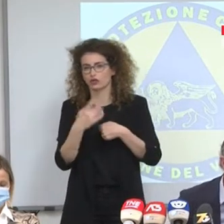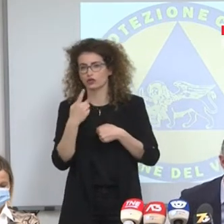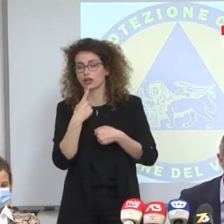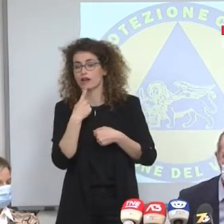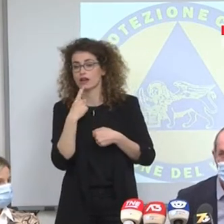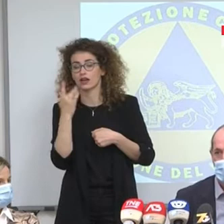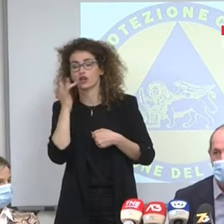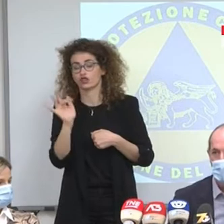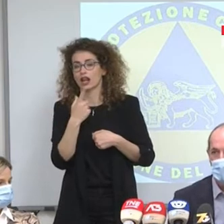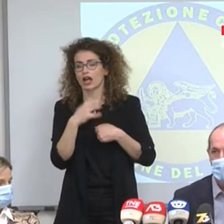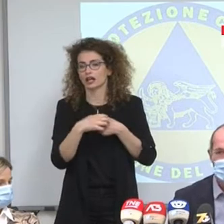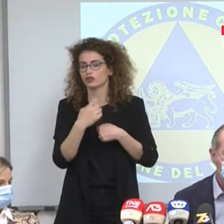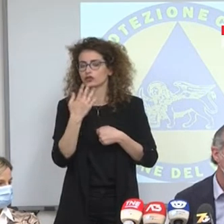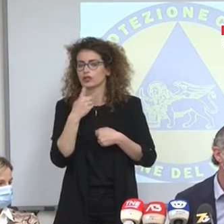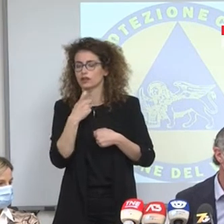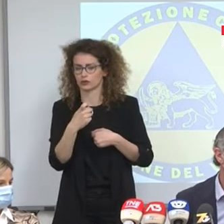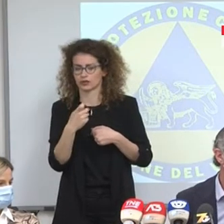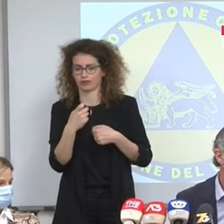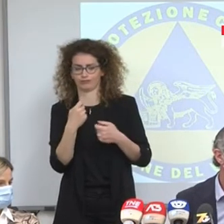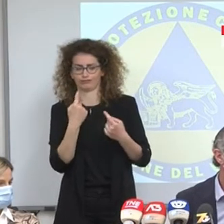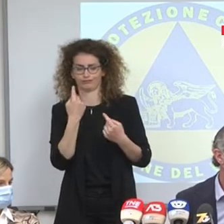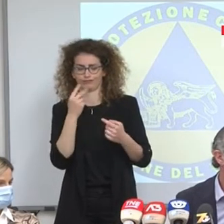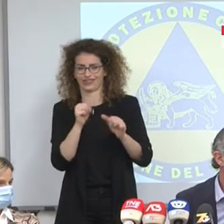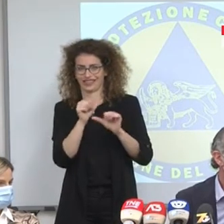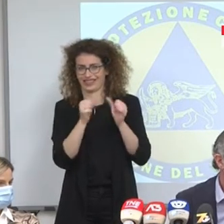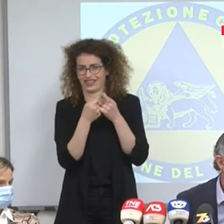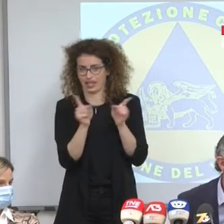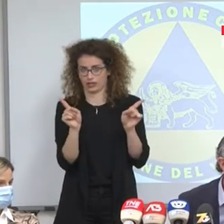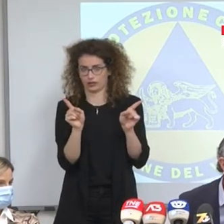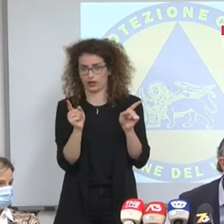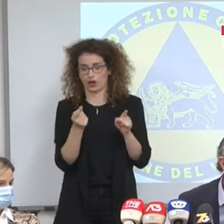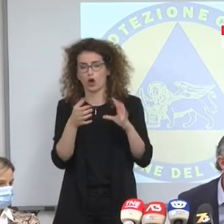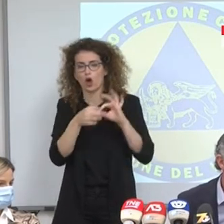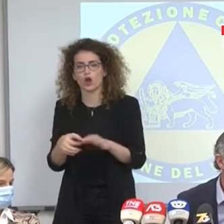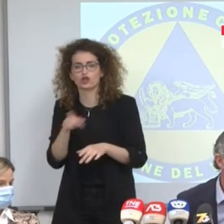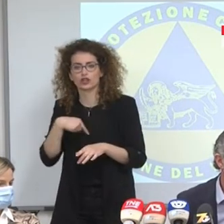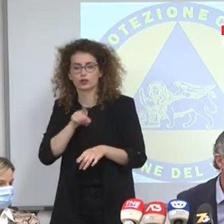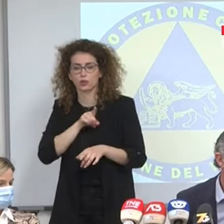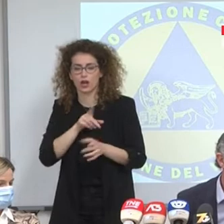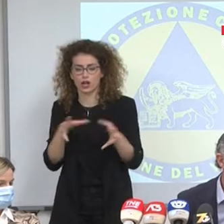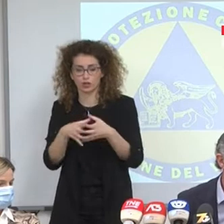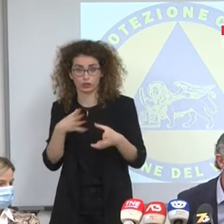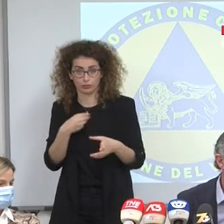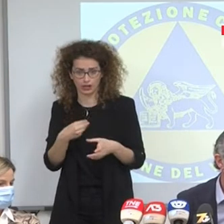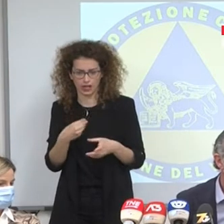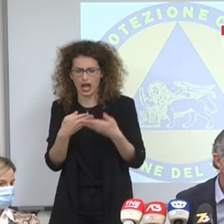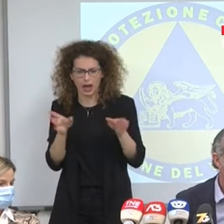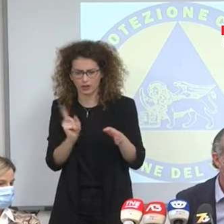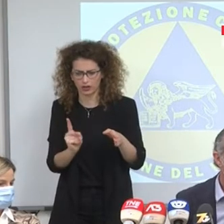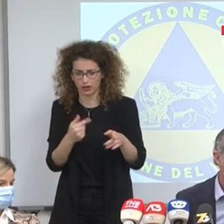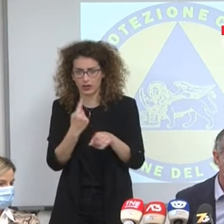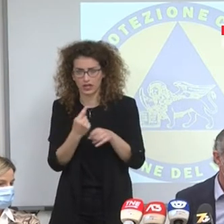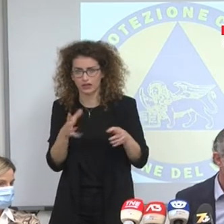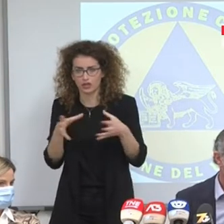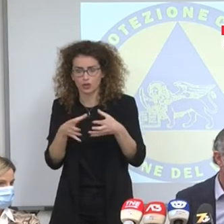secondo logica. E la nostra logica è quella di aprire. Perché se non apri in zona bianca, che zona dobbiamo fare? La trasparente?